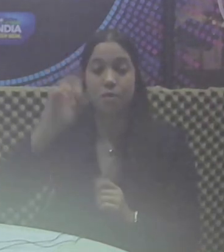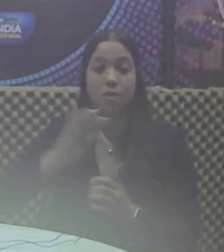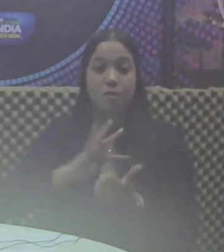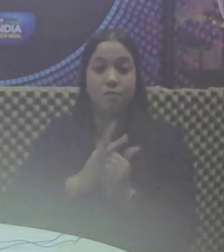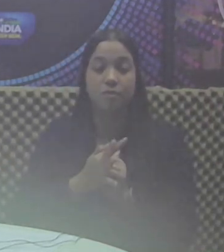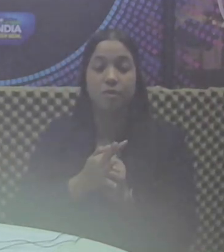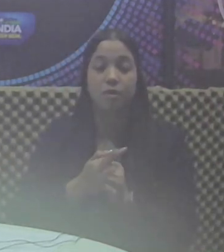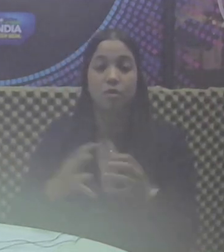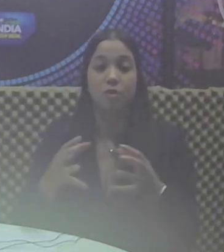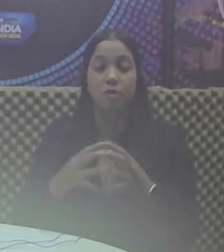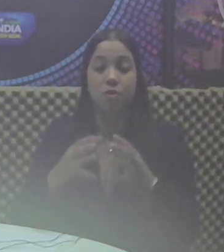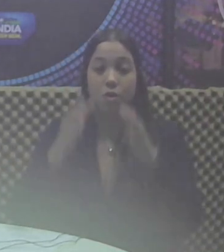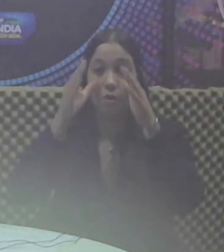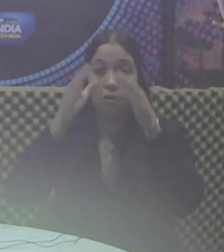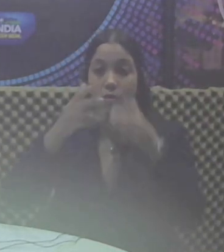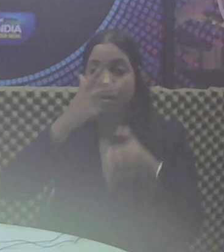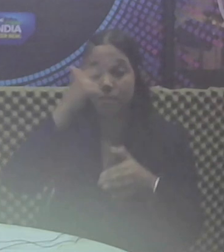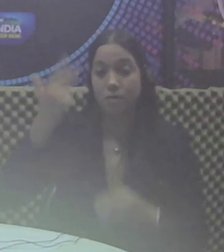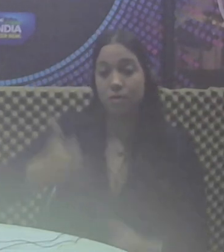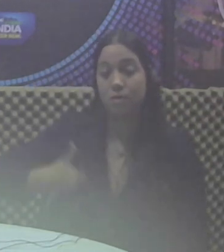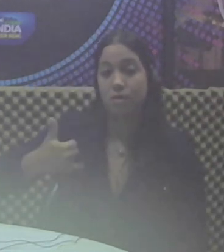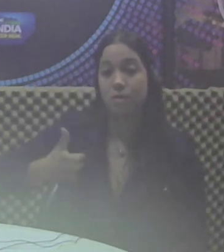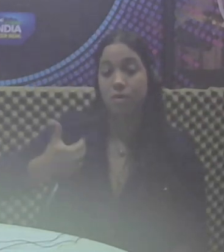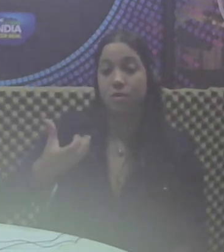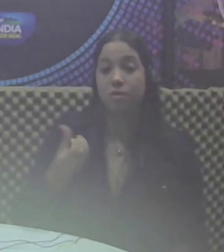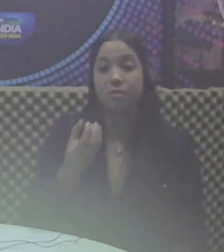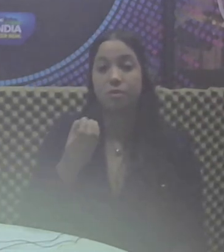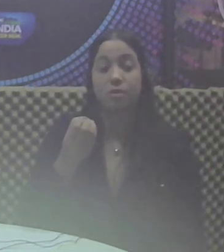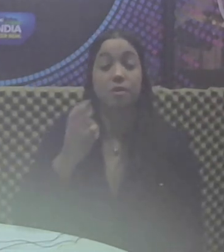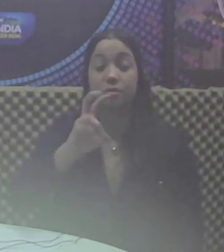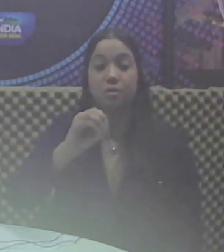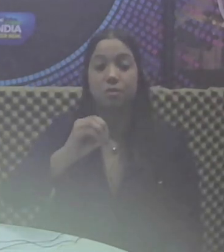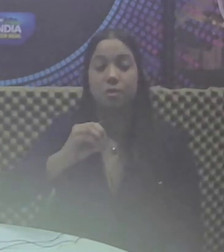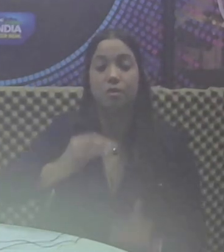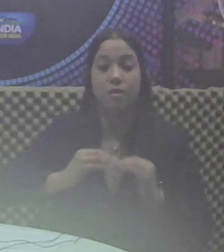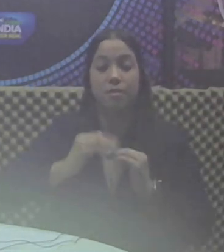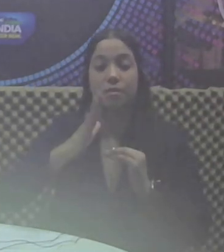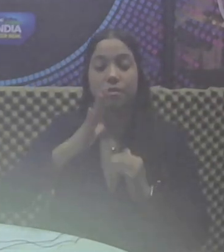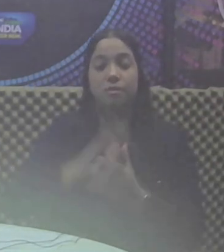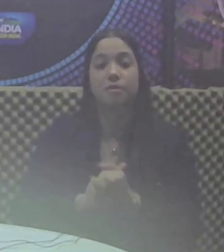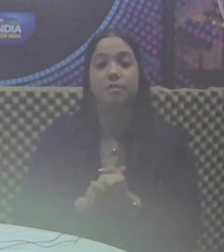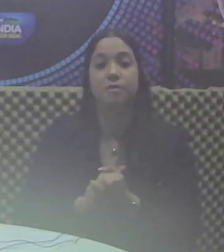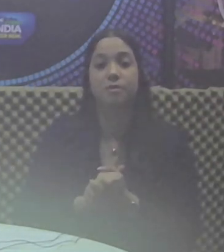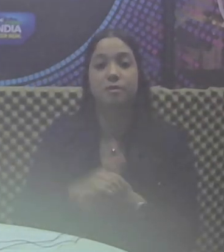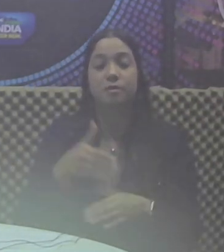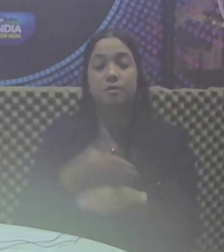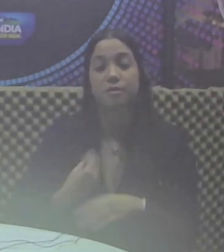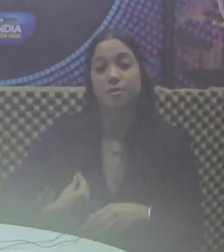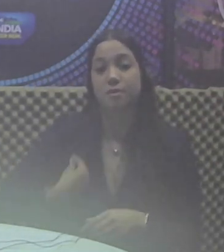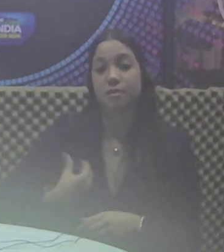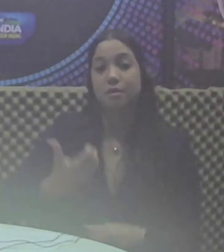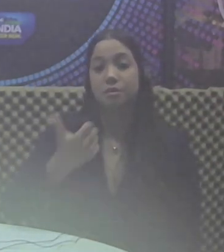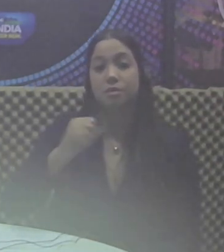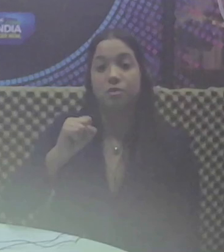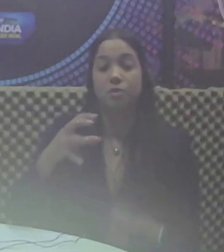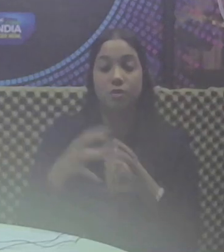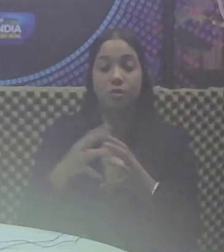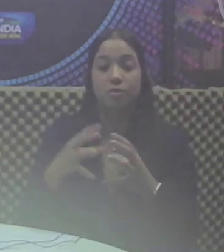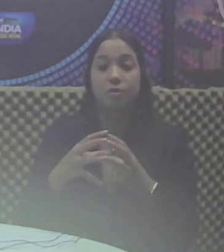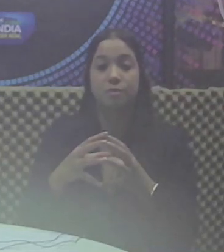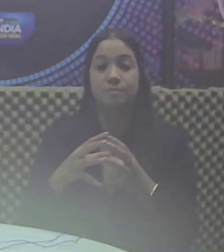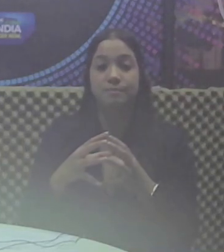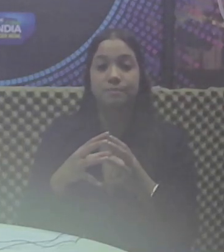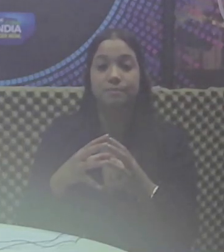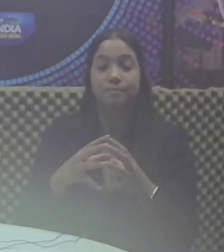competição é voltada a atletas com idade mínima de 50 anos e tem a participação de 18 equipes.